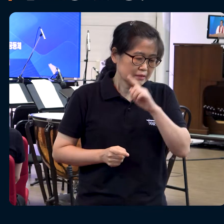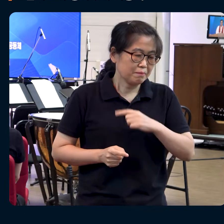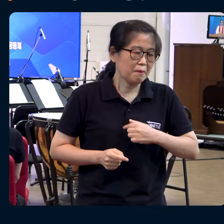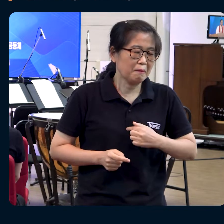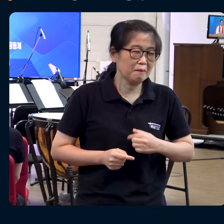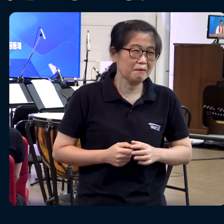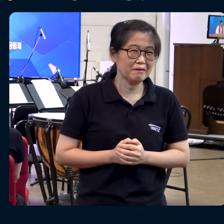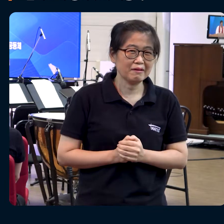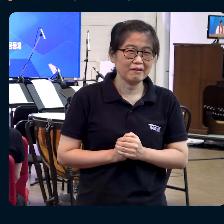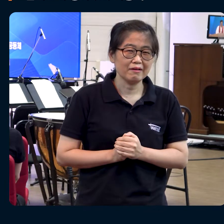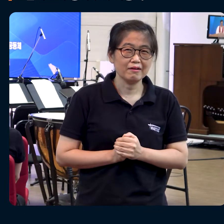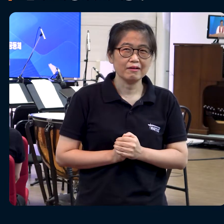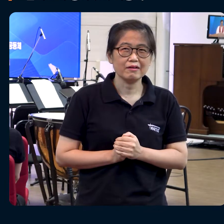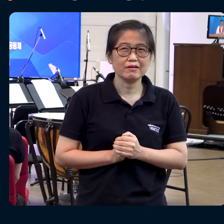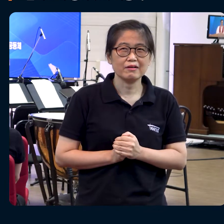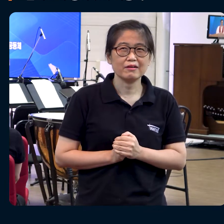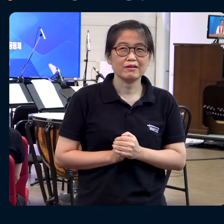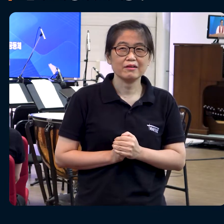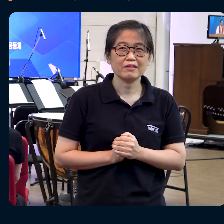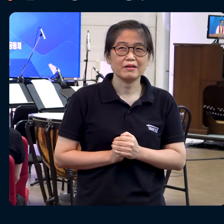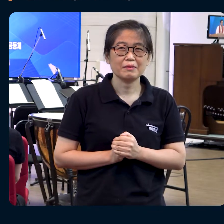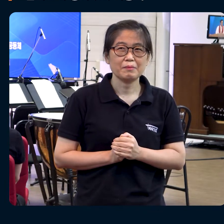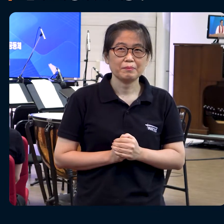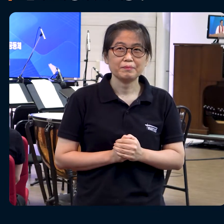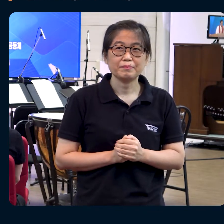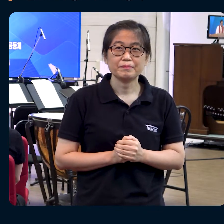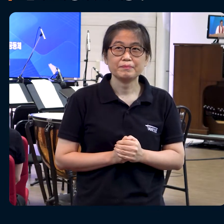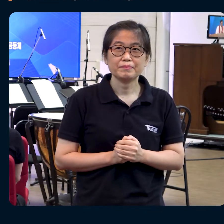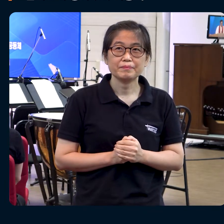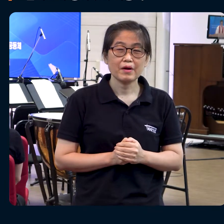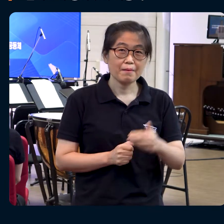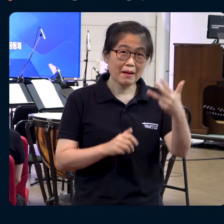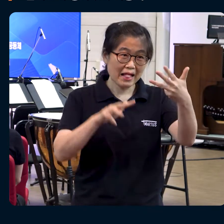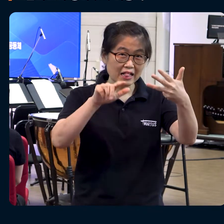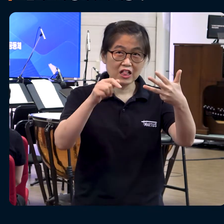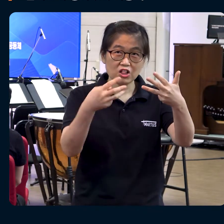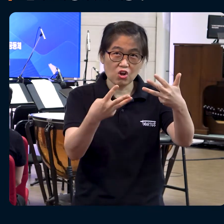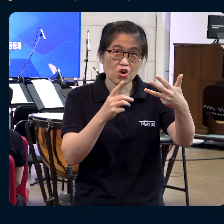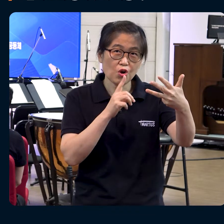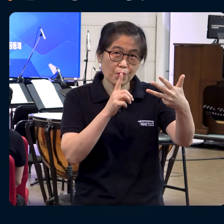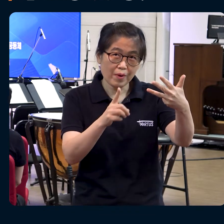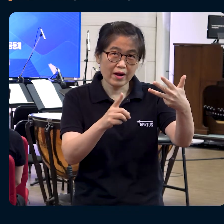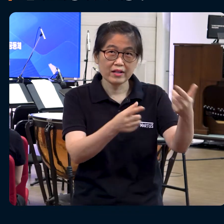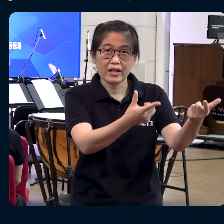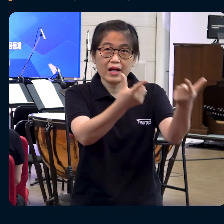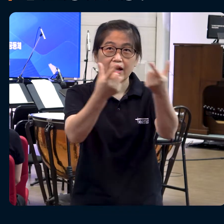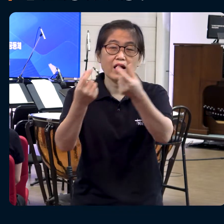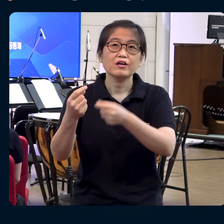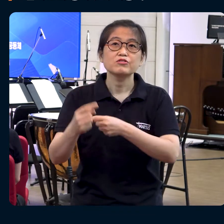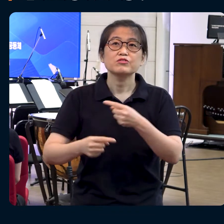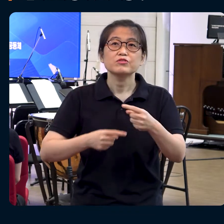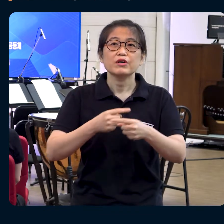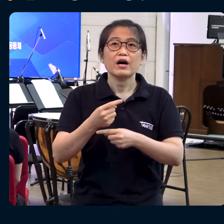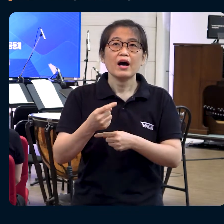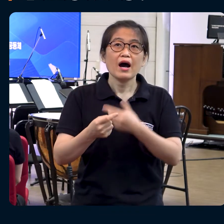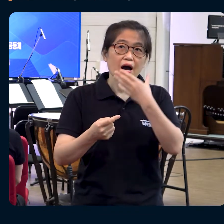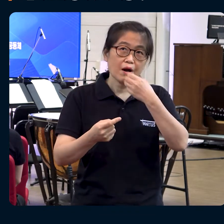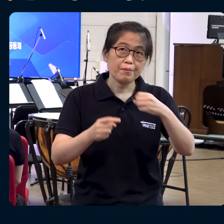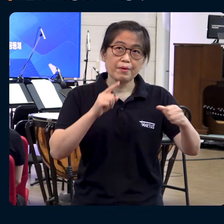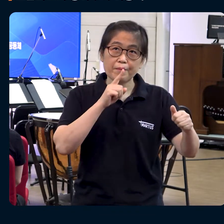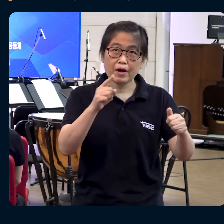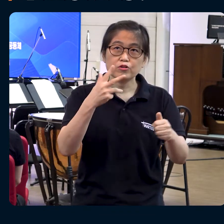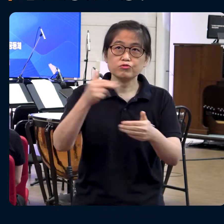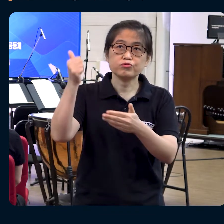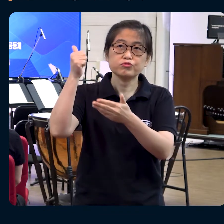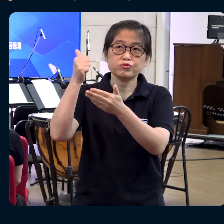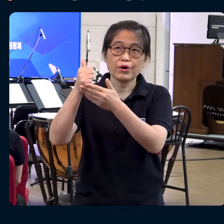않지만 그래도 여전히 삐딱하게 그렇게 대답을 합니다. 8절 말씀을 함께 읽겠습니다. 8절 같이 읽습니다. 그가